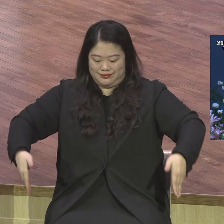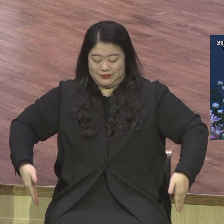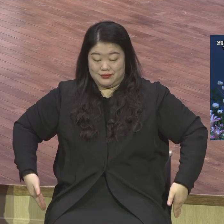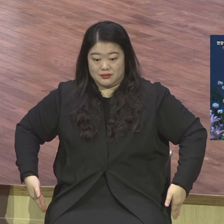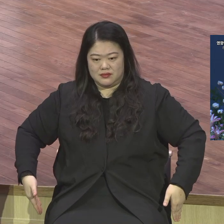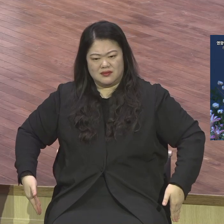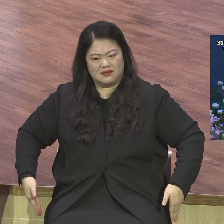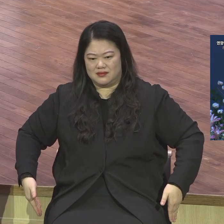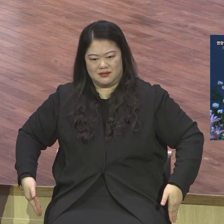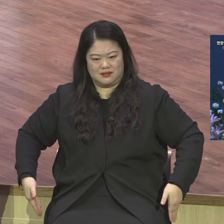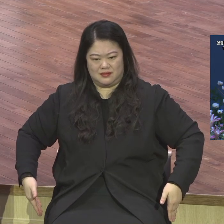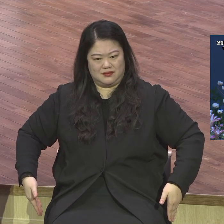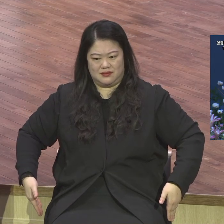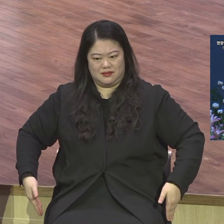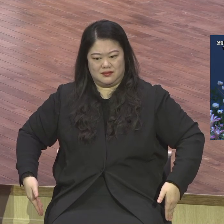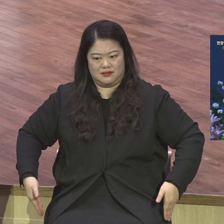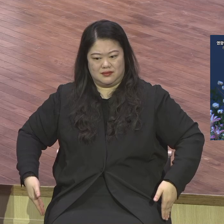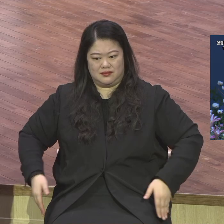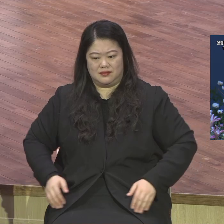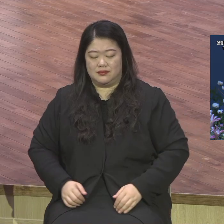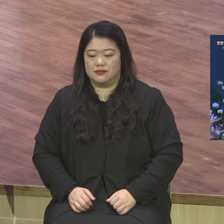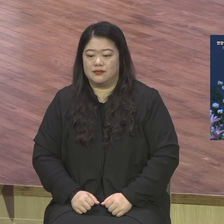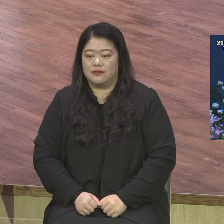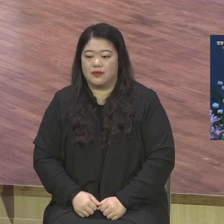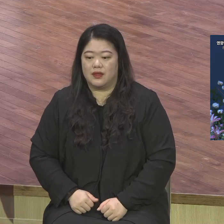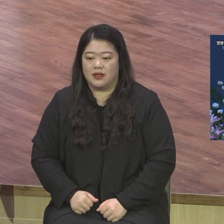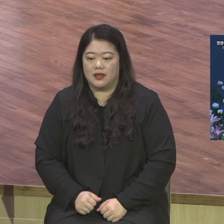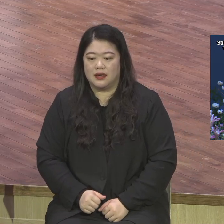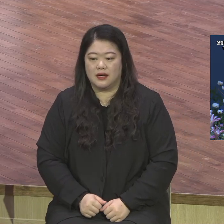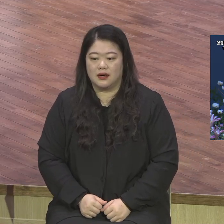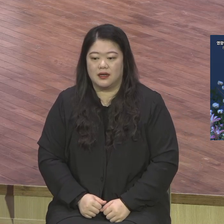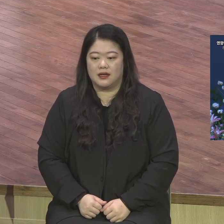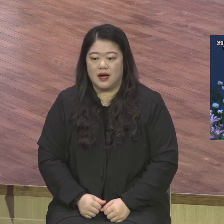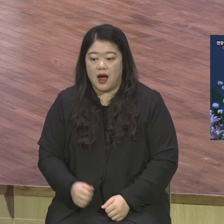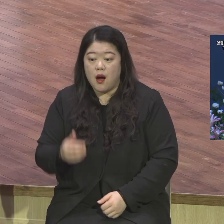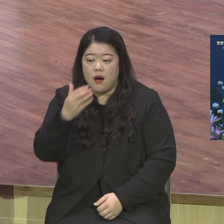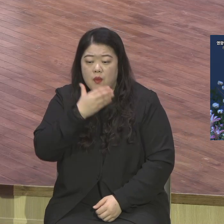전에 종교생활할 때와는 달라진